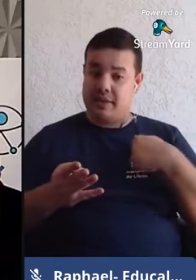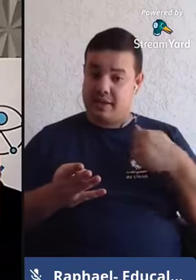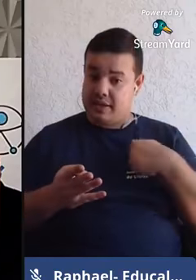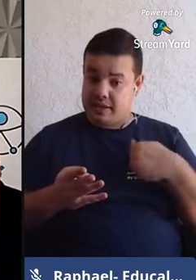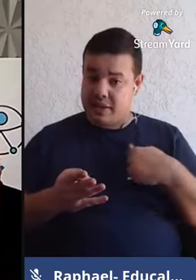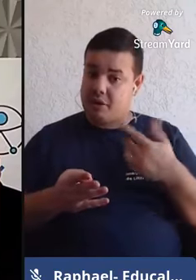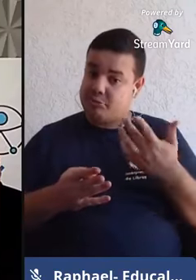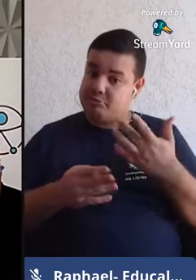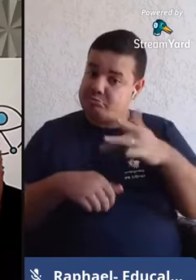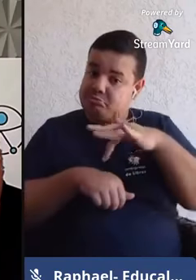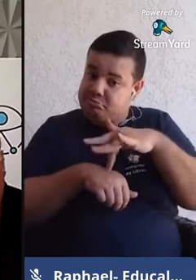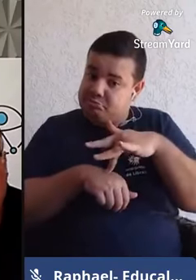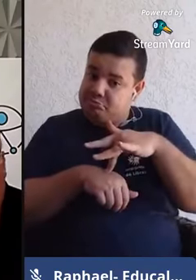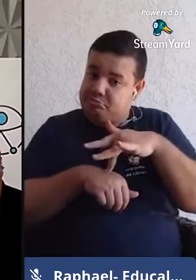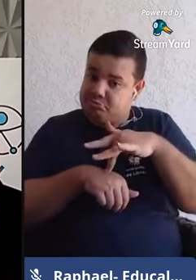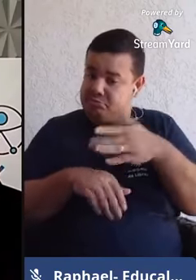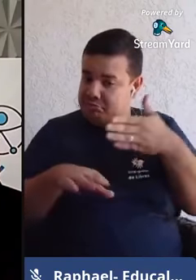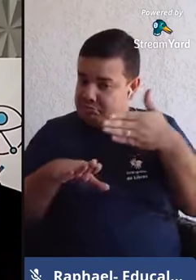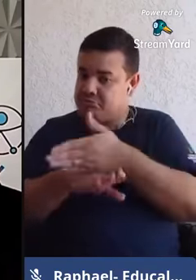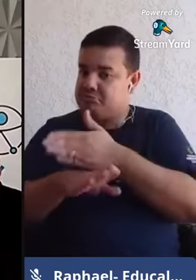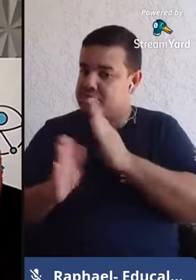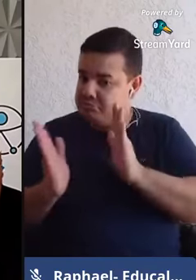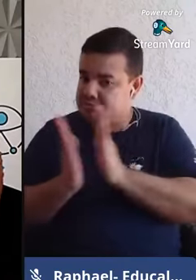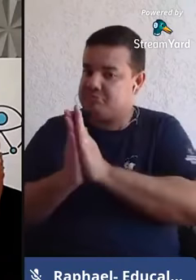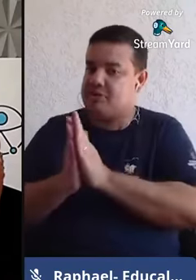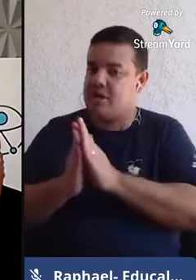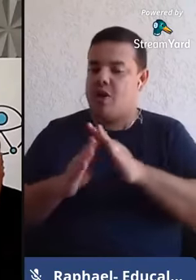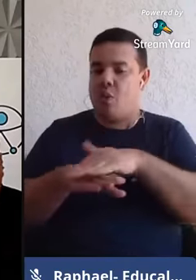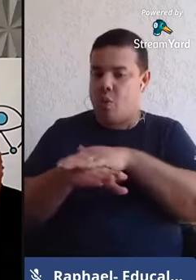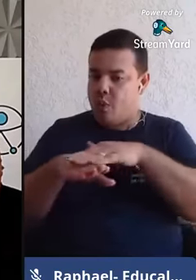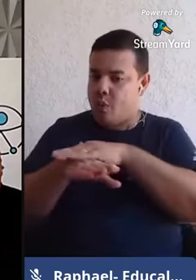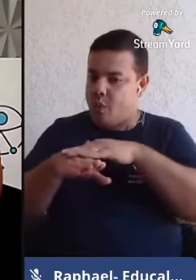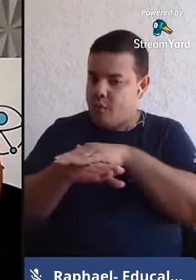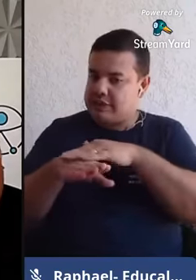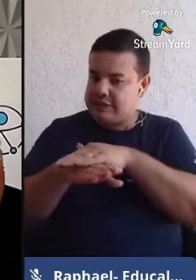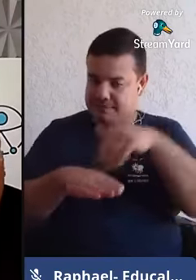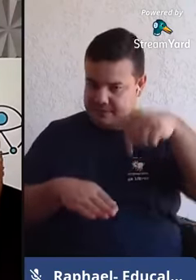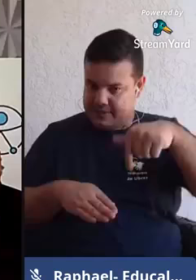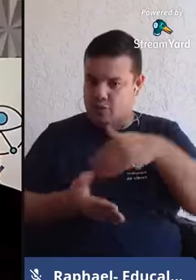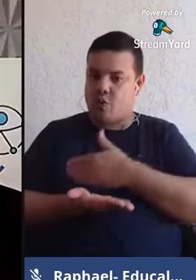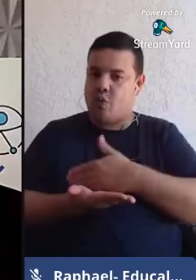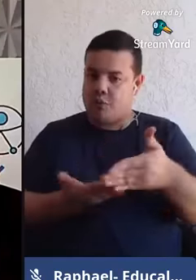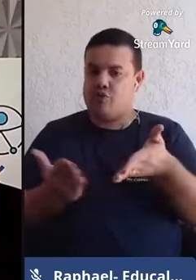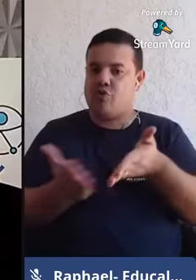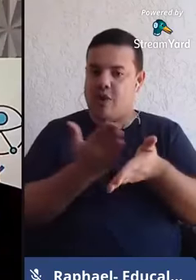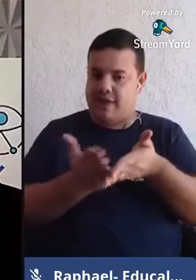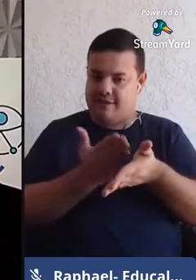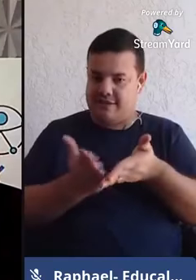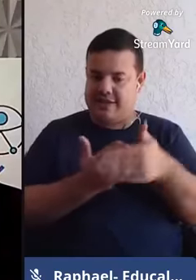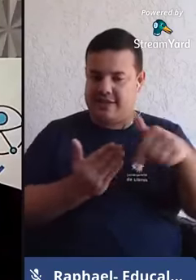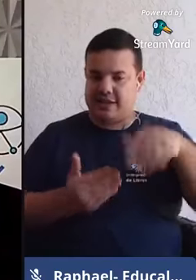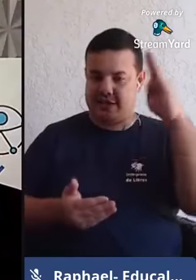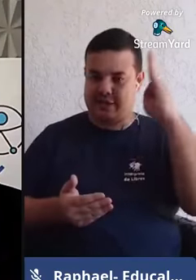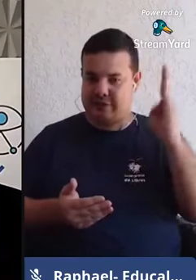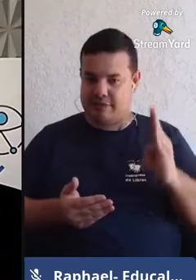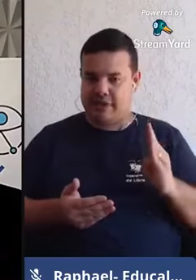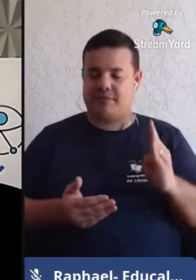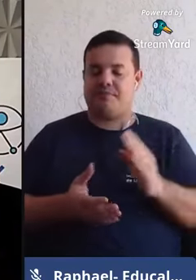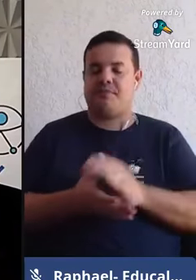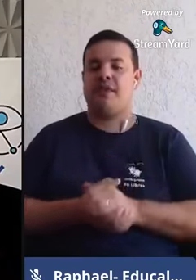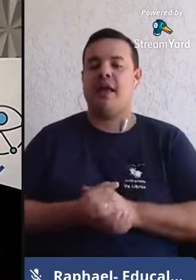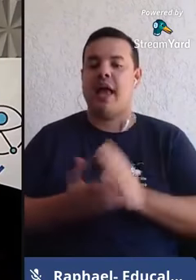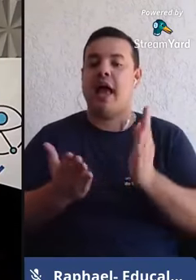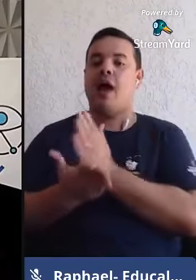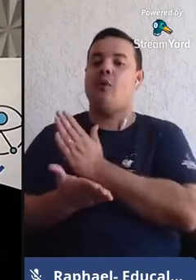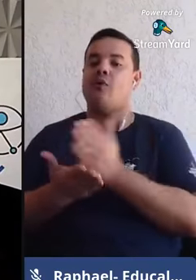inocentemente, fui em primeiro lugar quando eu comecei com a revista, aqui no Brasil, marcas de refrigerante. Aí eu cheguei a ouvir o seguinte,